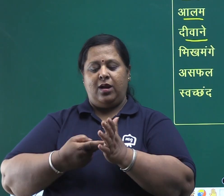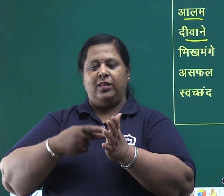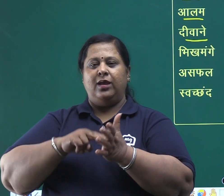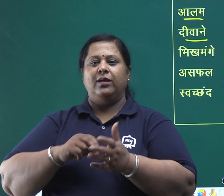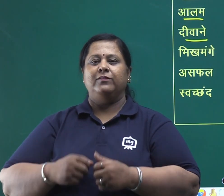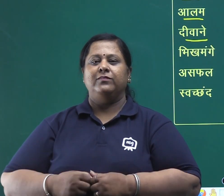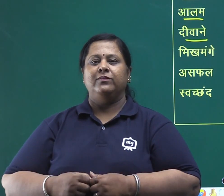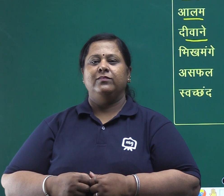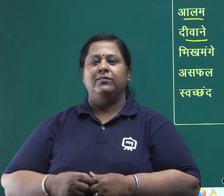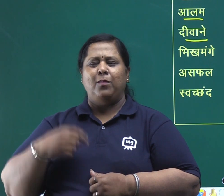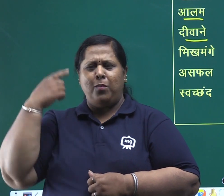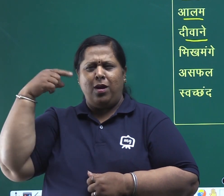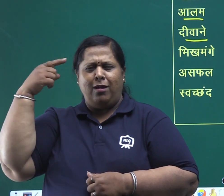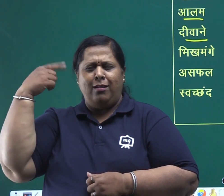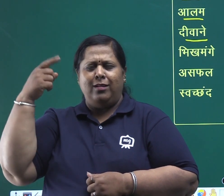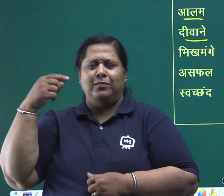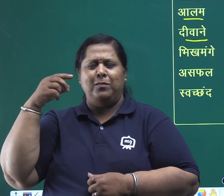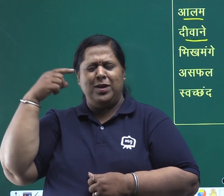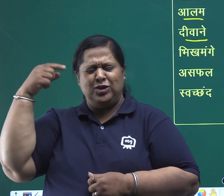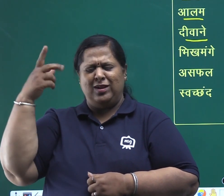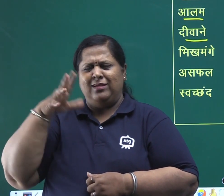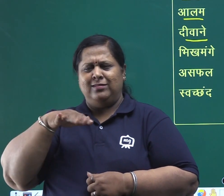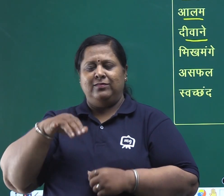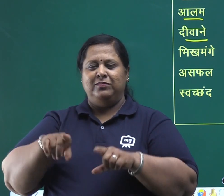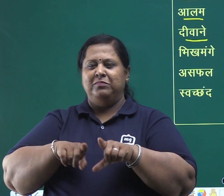है पागल मन चले।